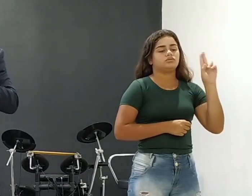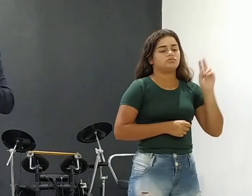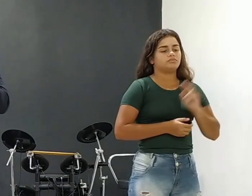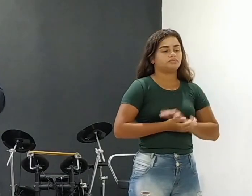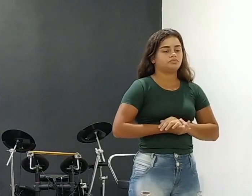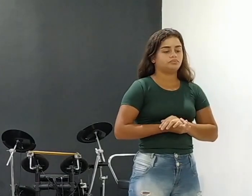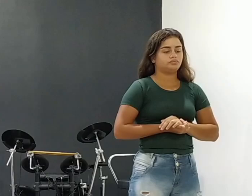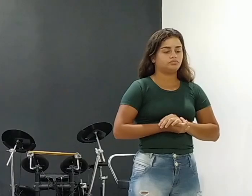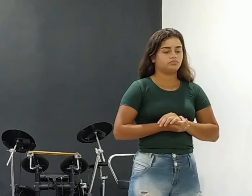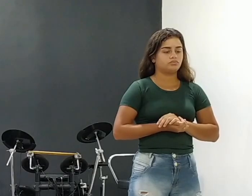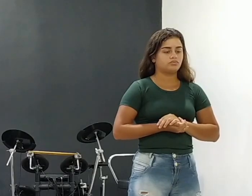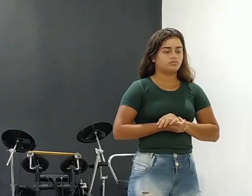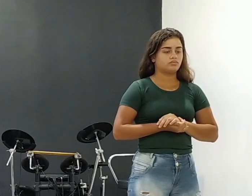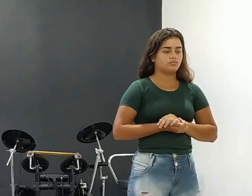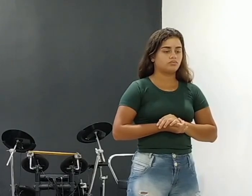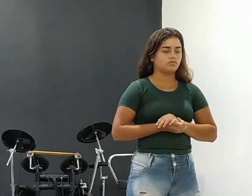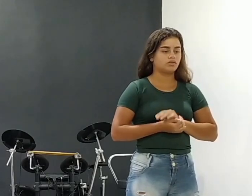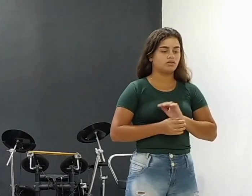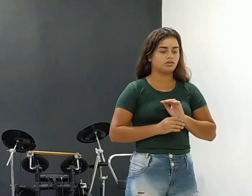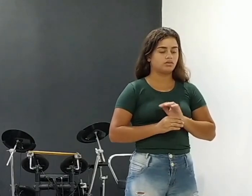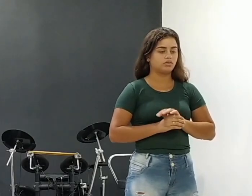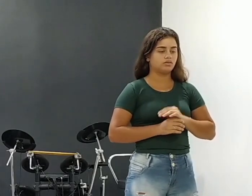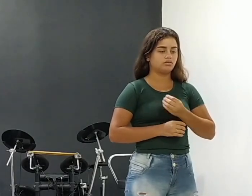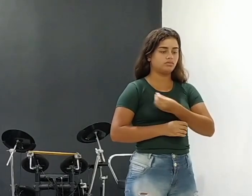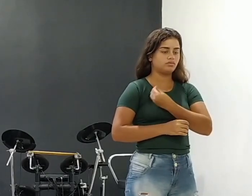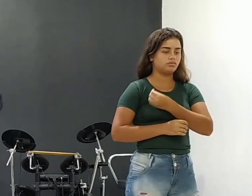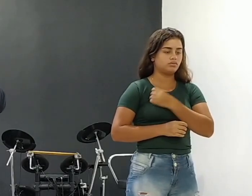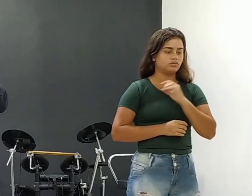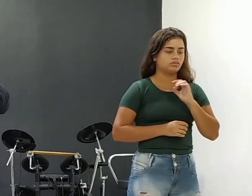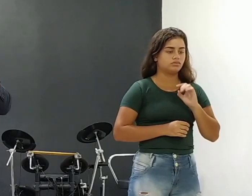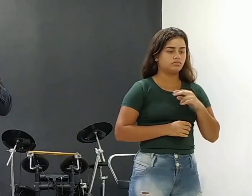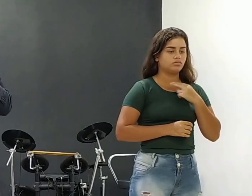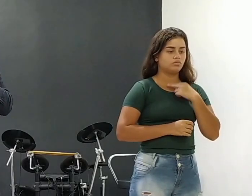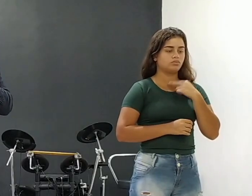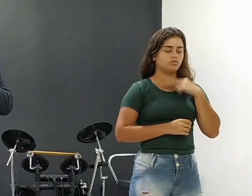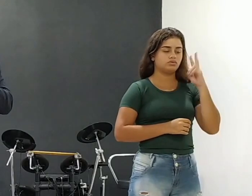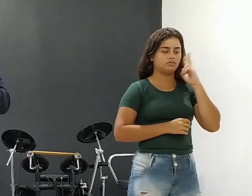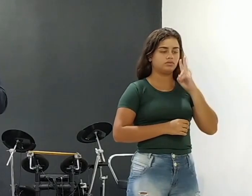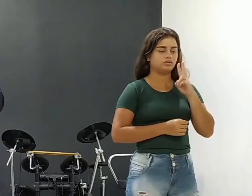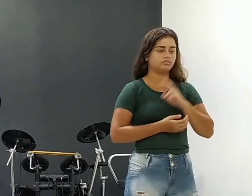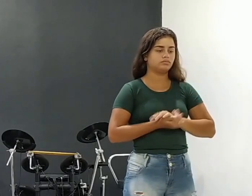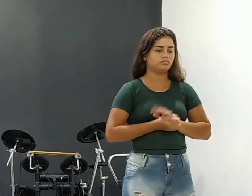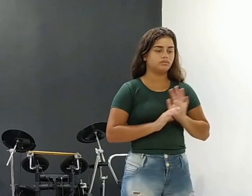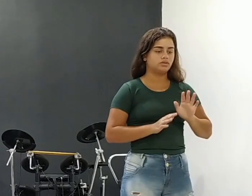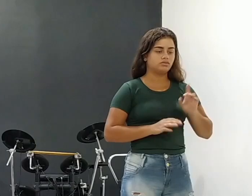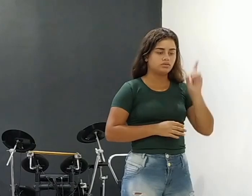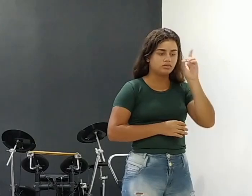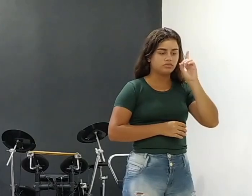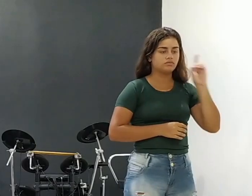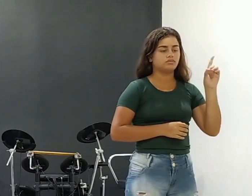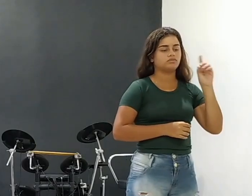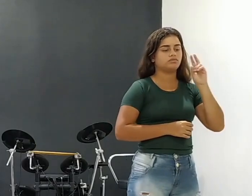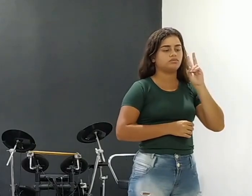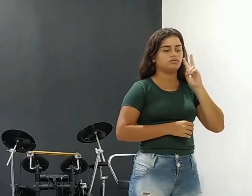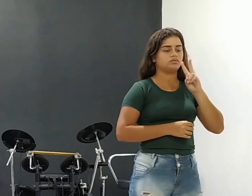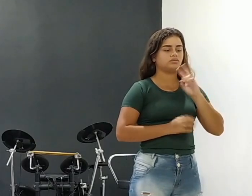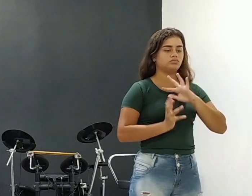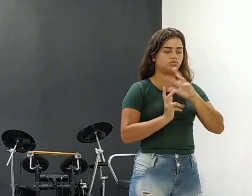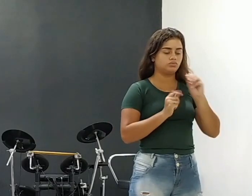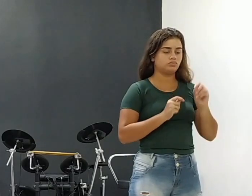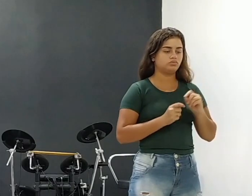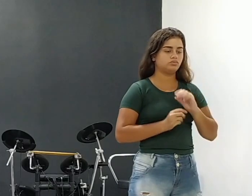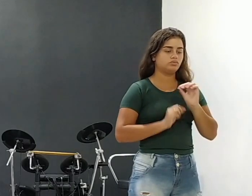ver. Às vezes nem nós conseguimos ver, mas Ele consegue enxergar lá na frente aquilo que Ele tem preparado para a tua vida, meu